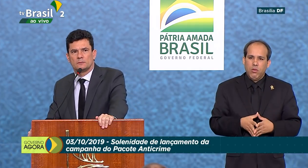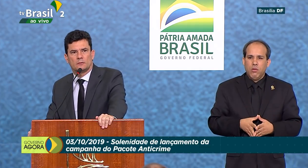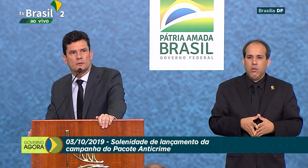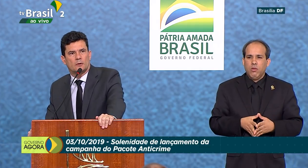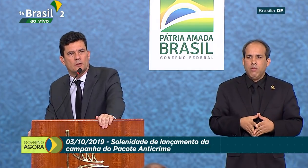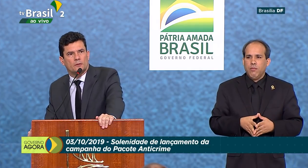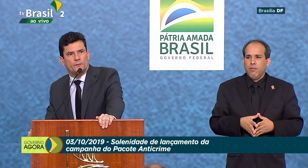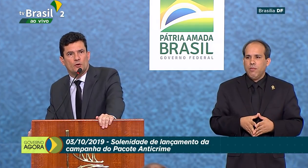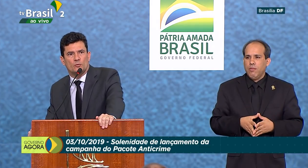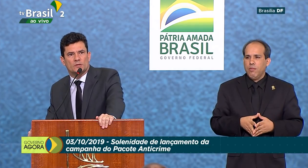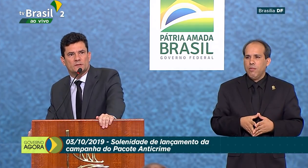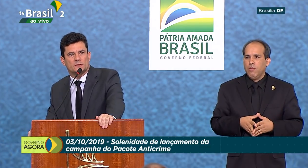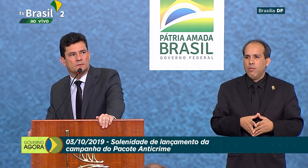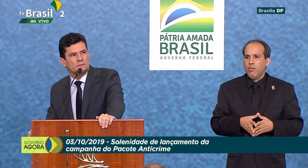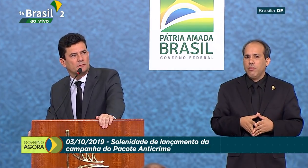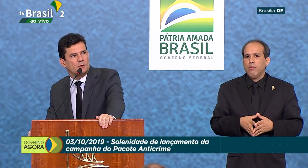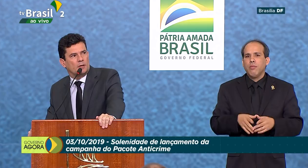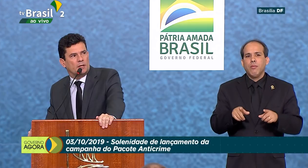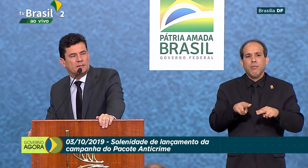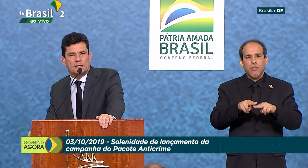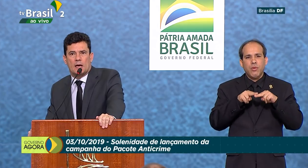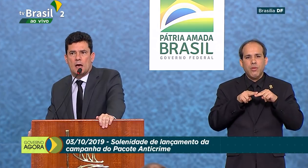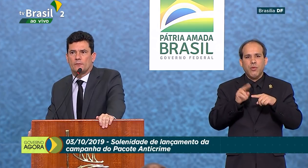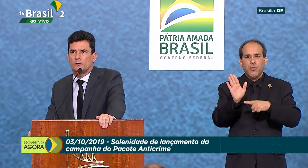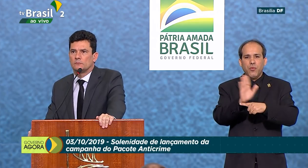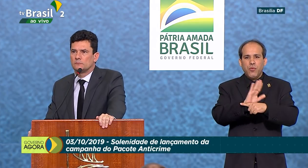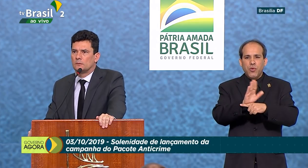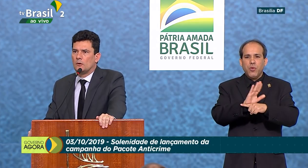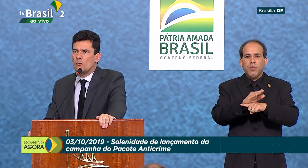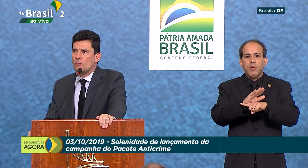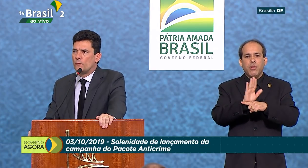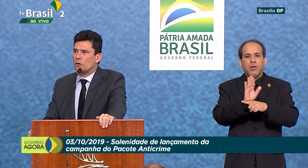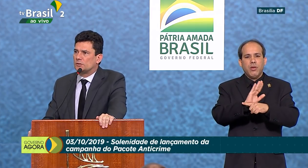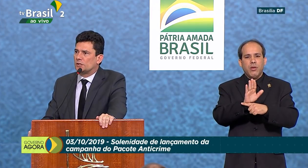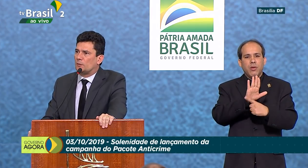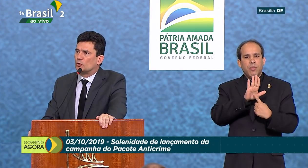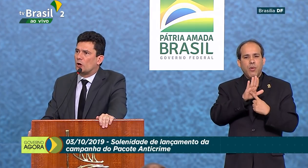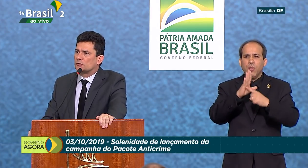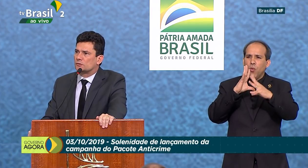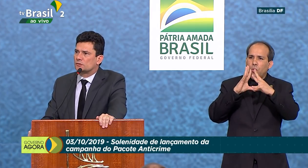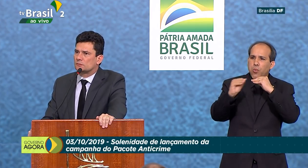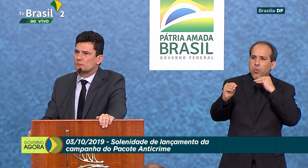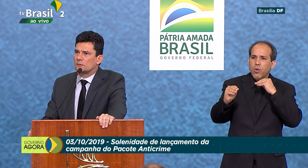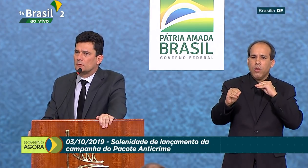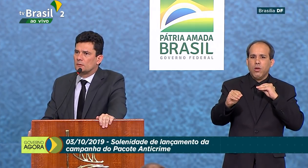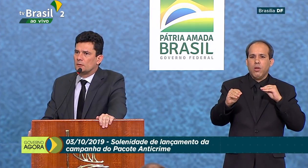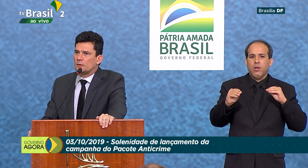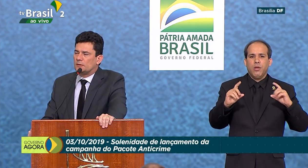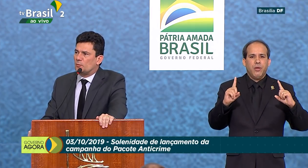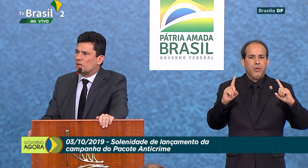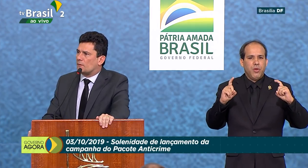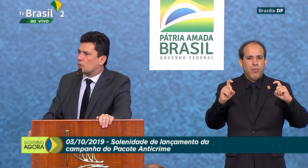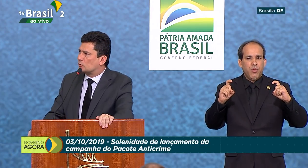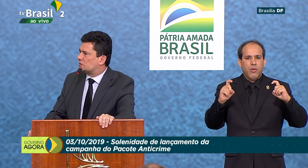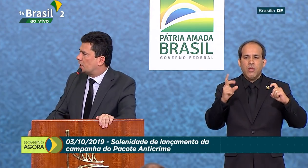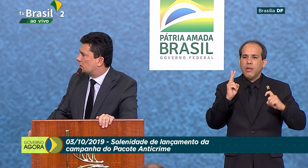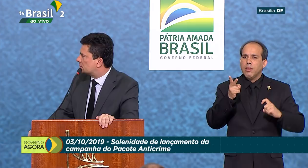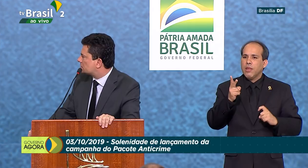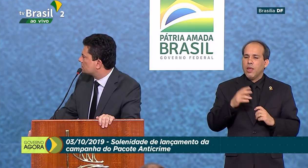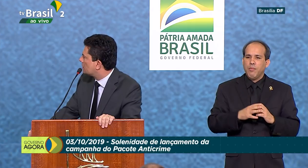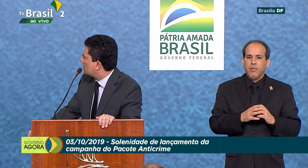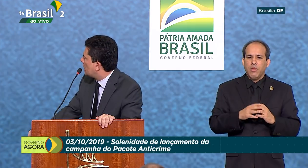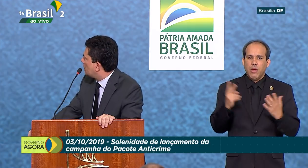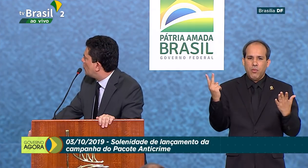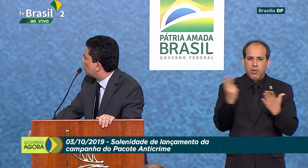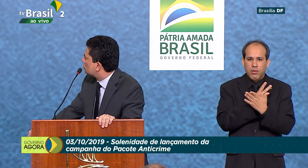raramente, filmes que encerravam com fugas de criminosos terminavam com